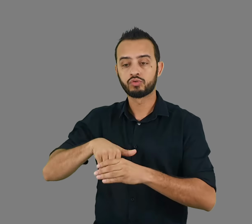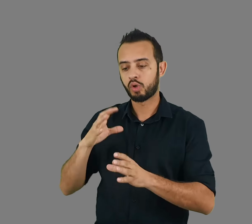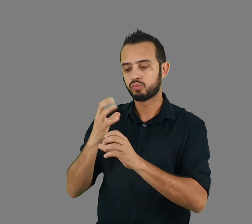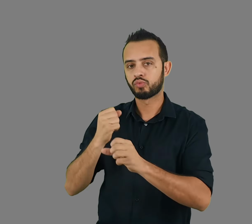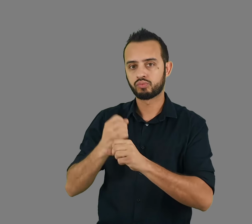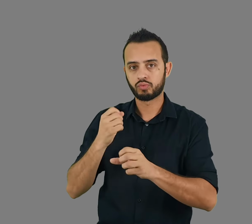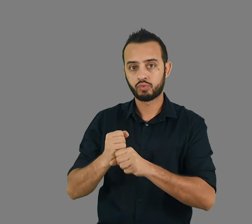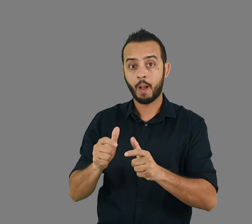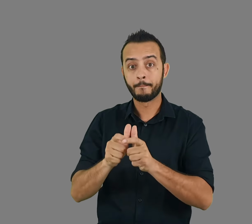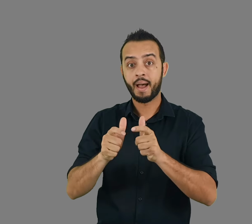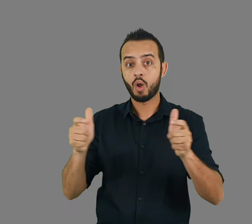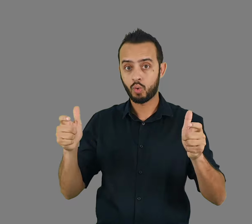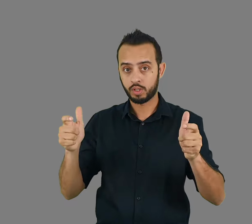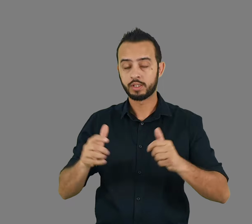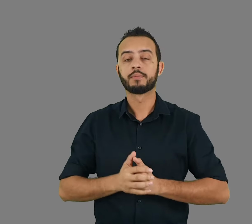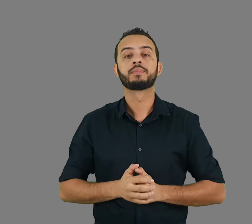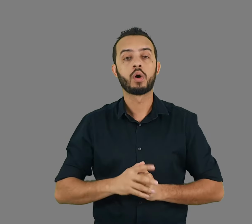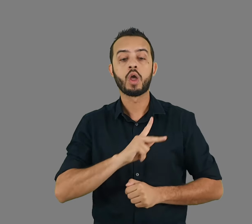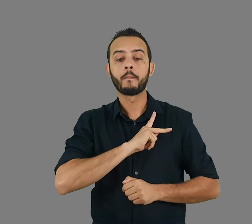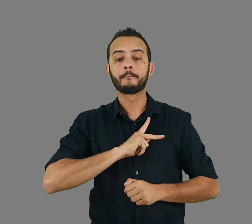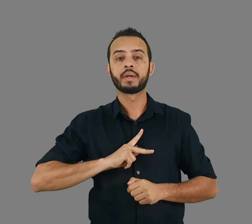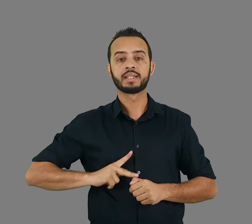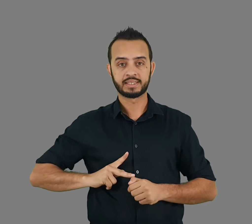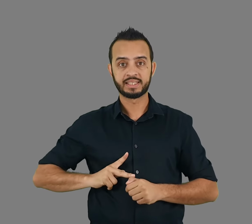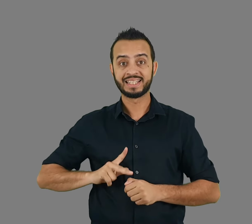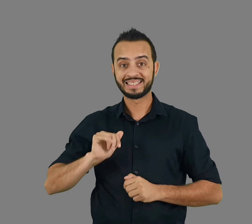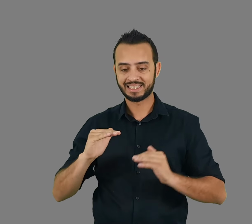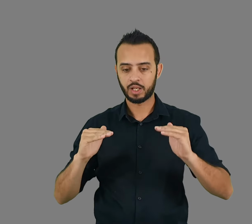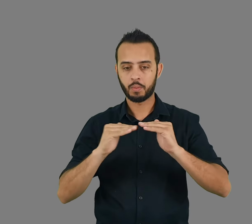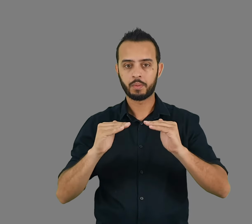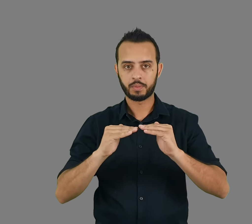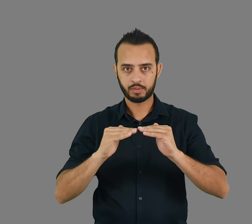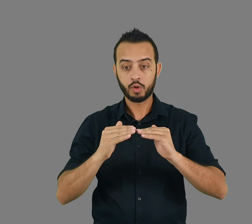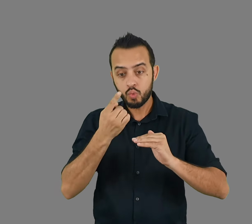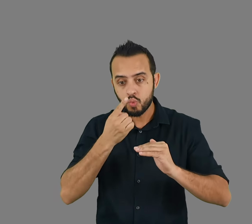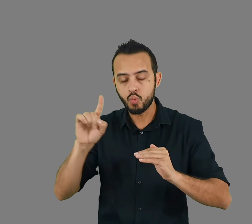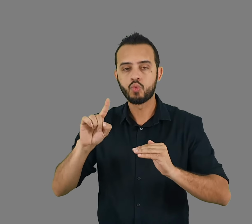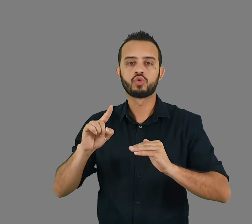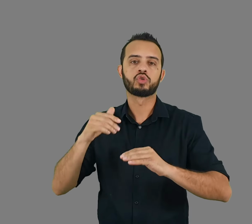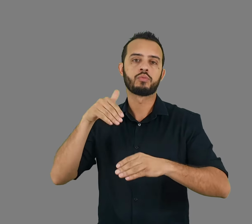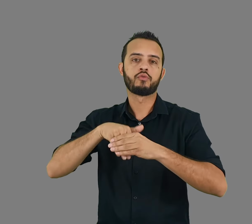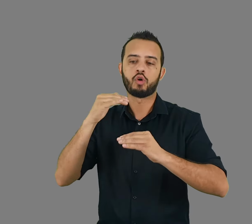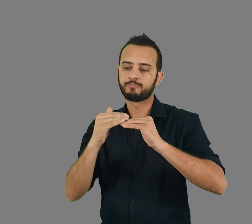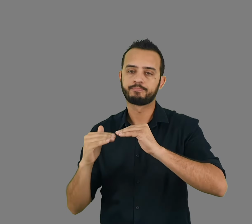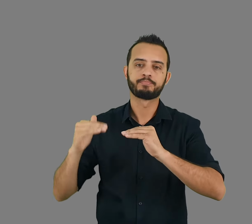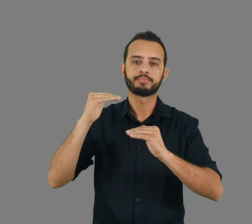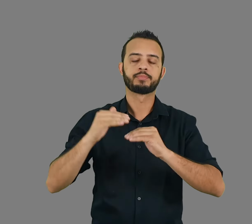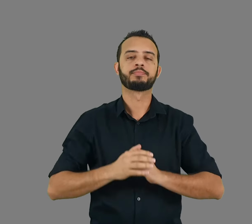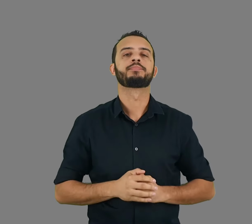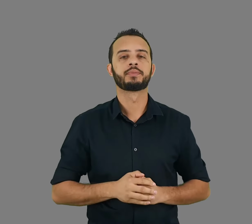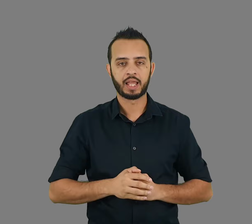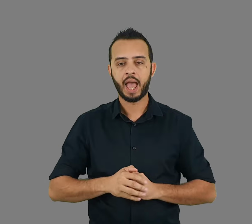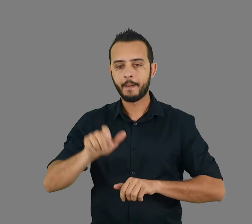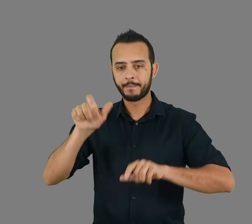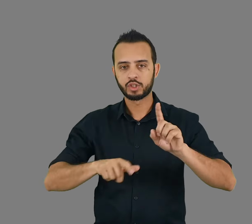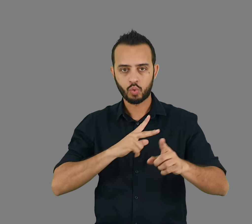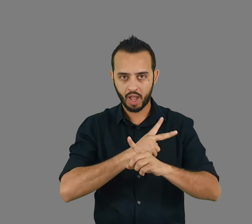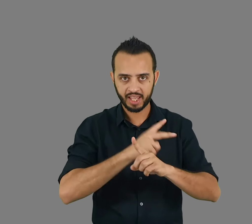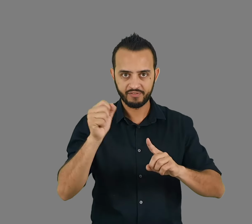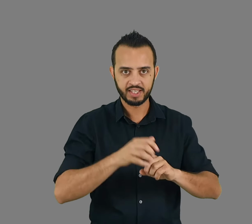absoluta, cabendo ao presidente, em caso de empate, o voto de qualidade. O membro da diretoria eleito passará a acumular